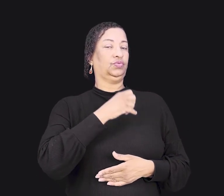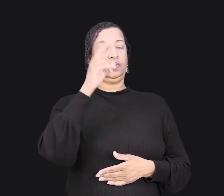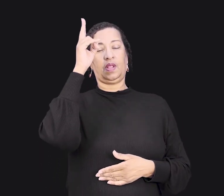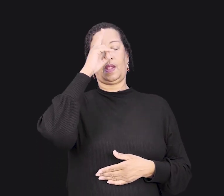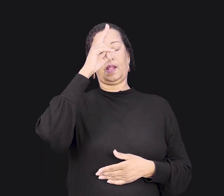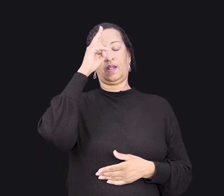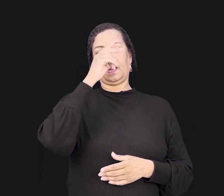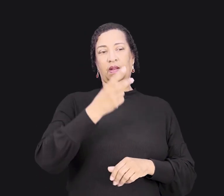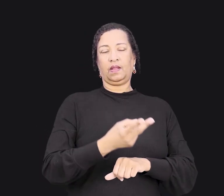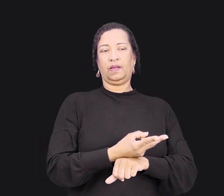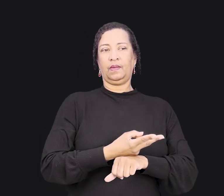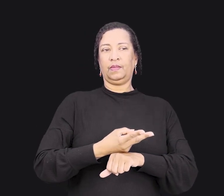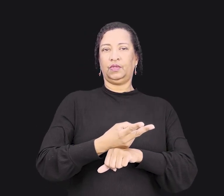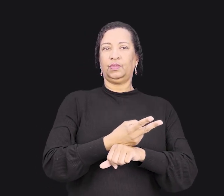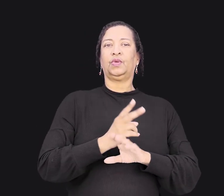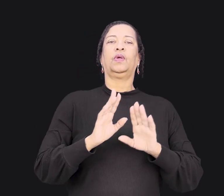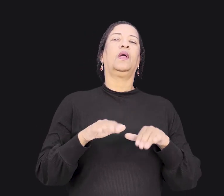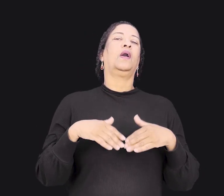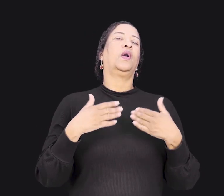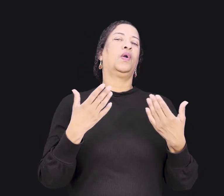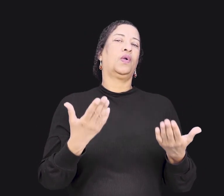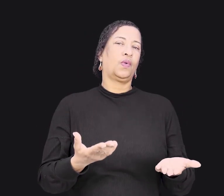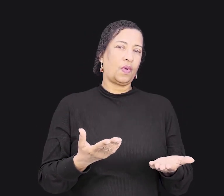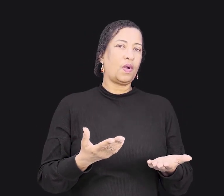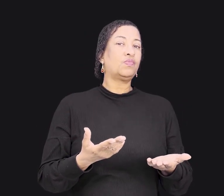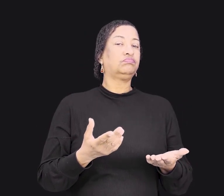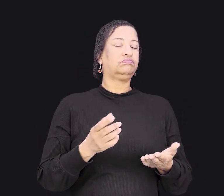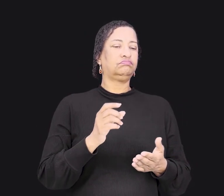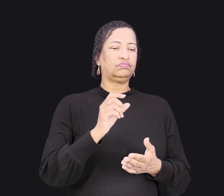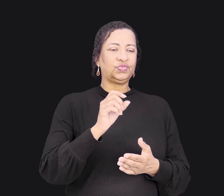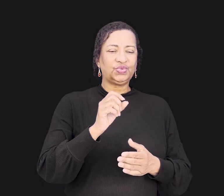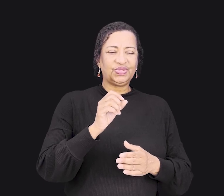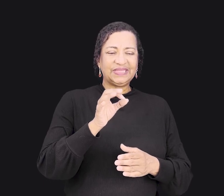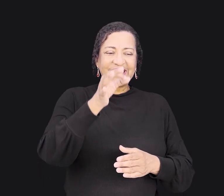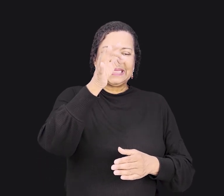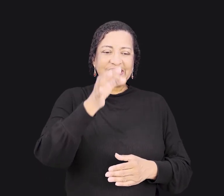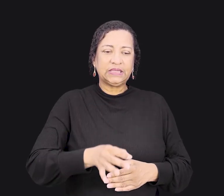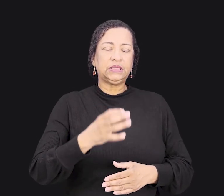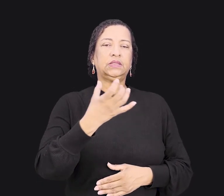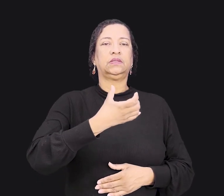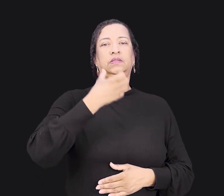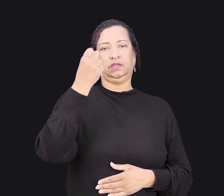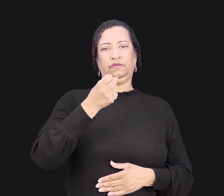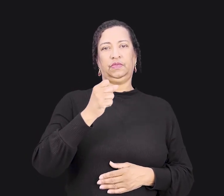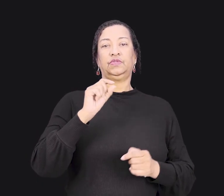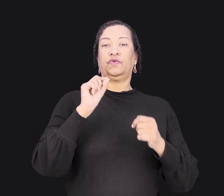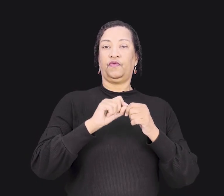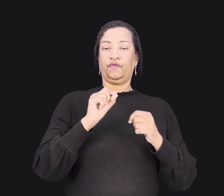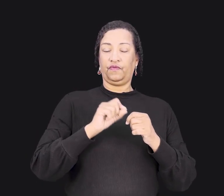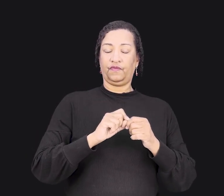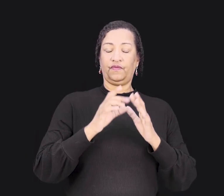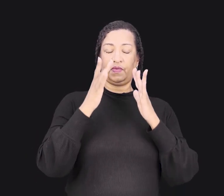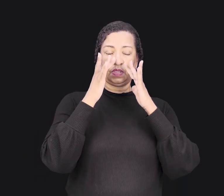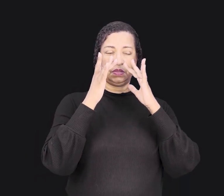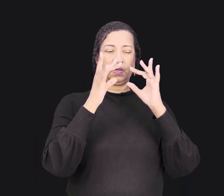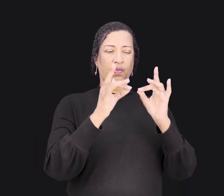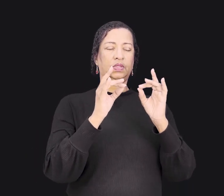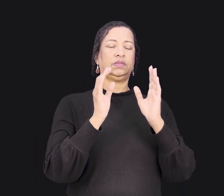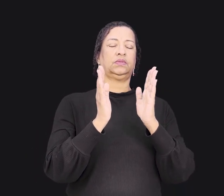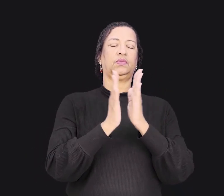de procurar quais são os pontos que dão certeza da salvação. Faça isso com atenção e em oração.